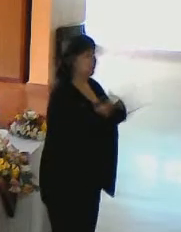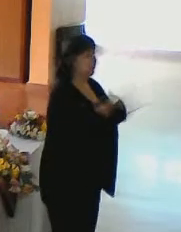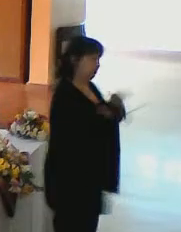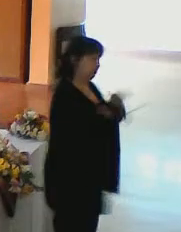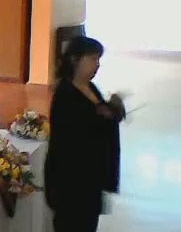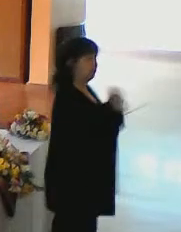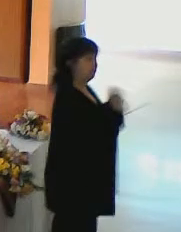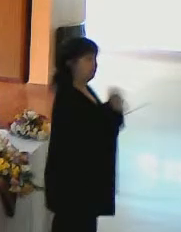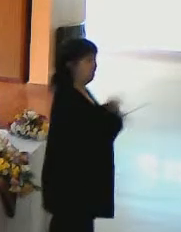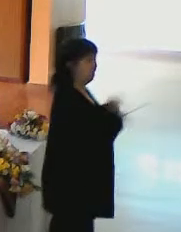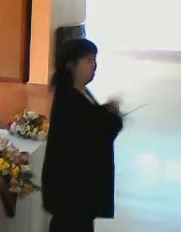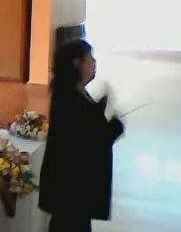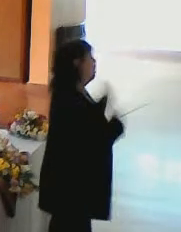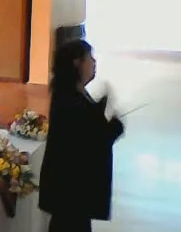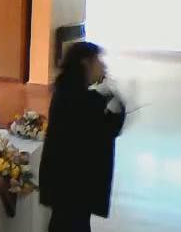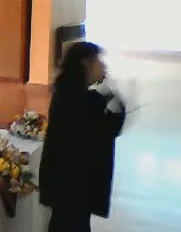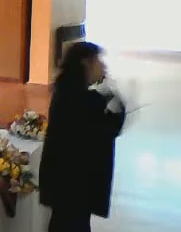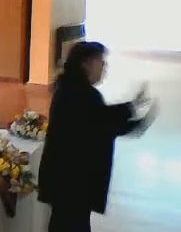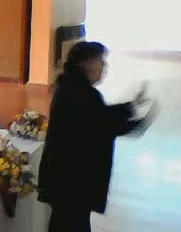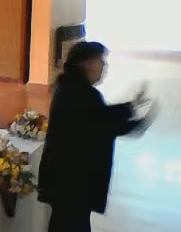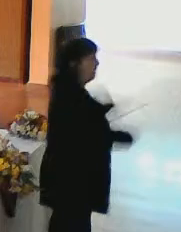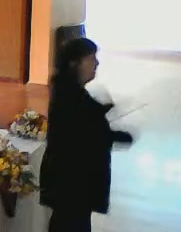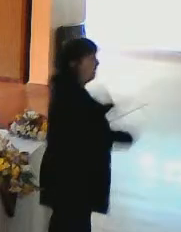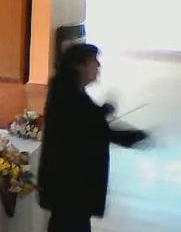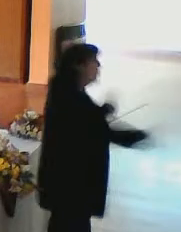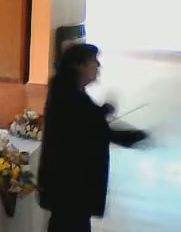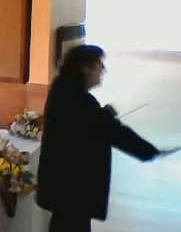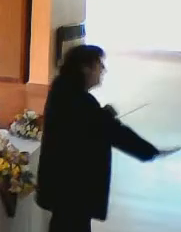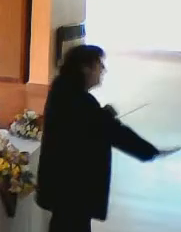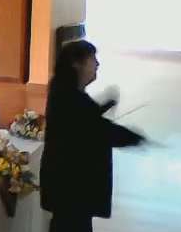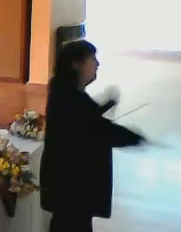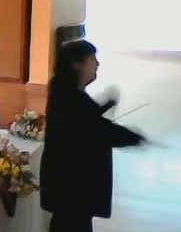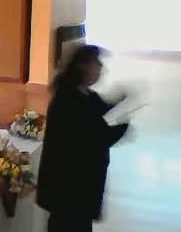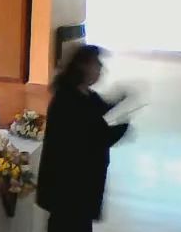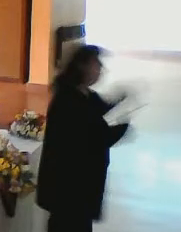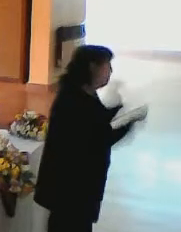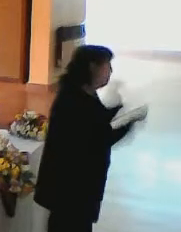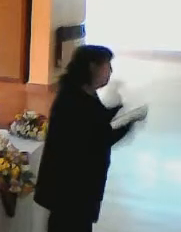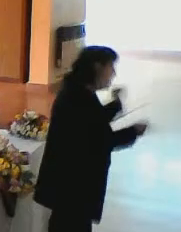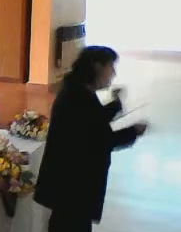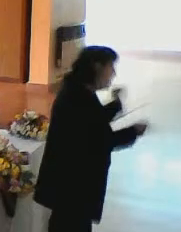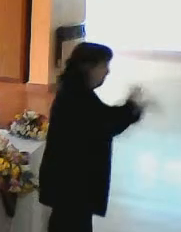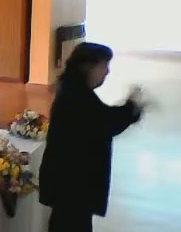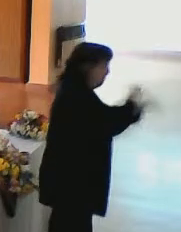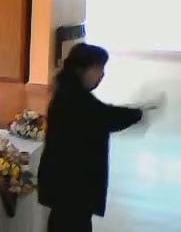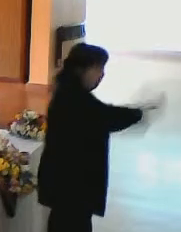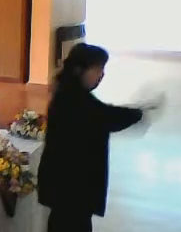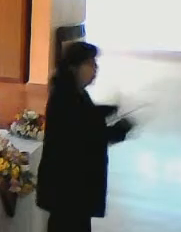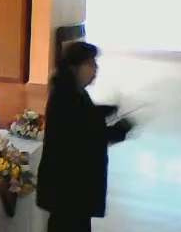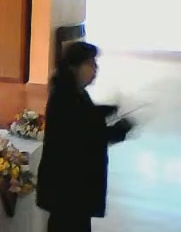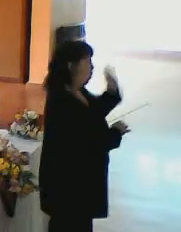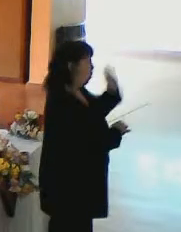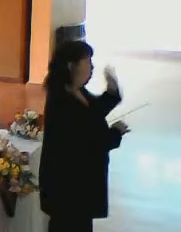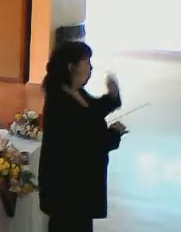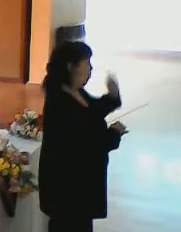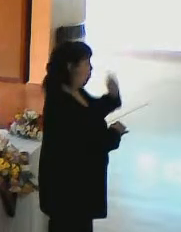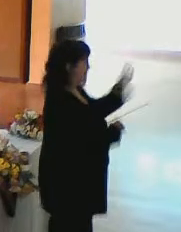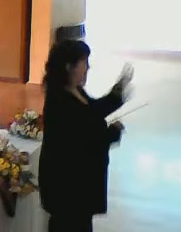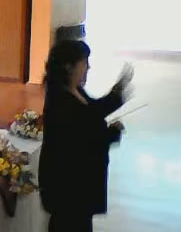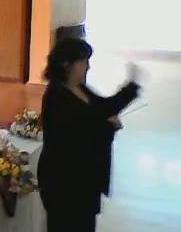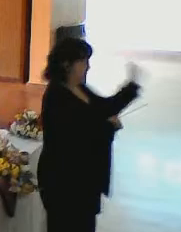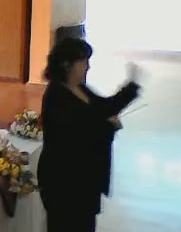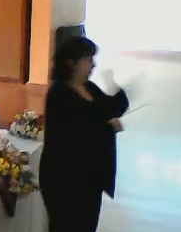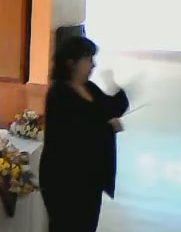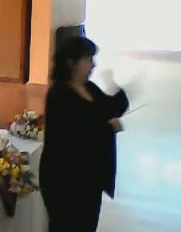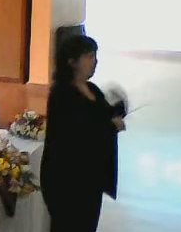les respondemos, no se preocupen, es muy chiquito, ya pronto va a hablar. O a veces nos plantean la inquietud, que